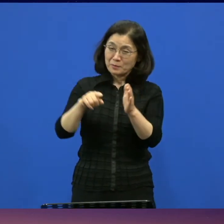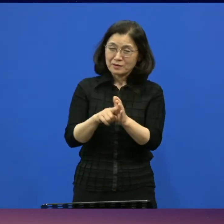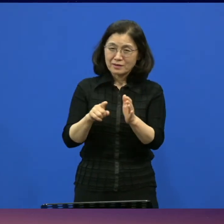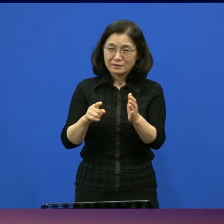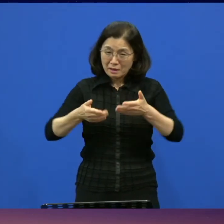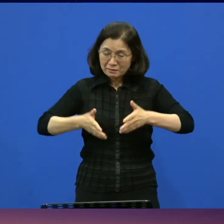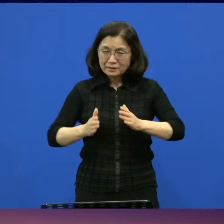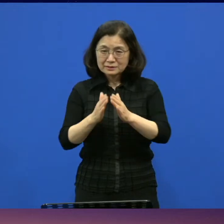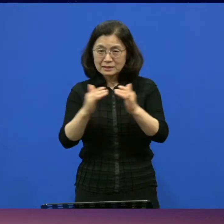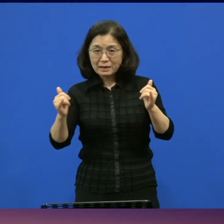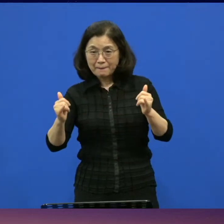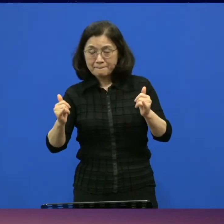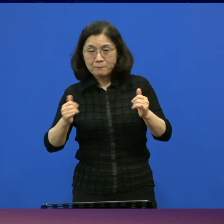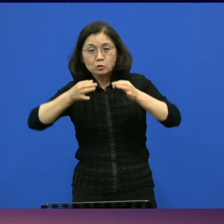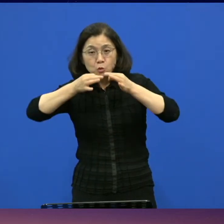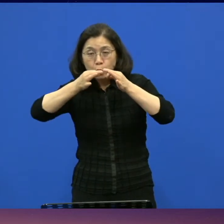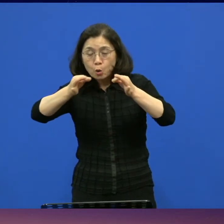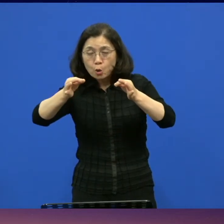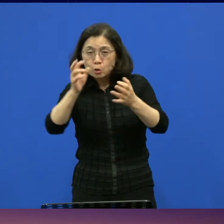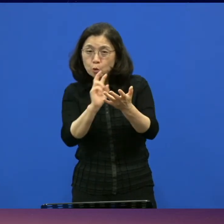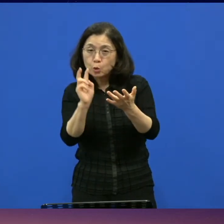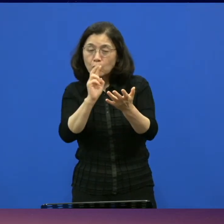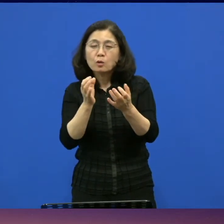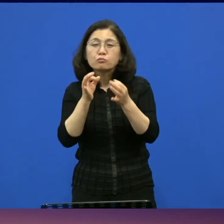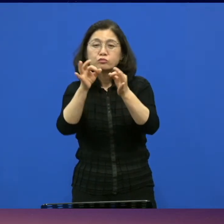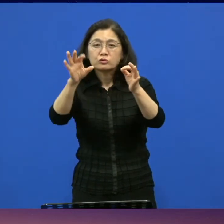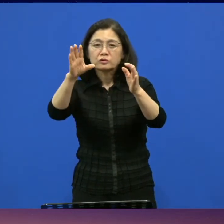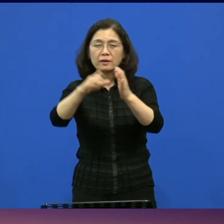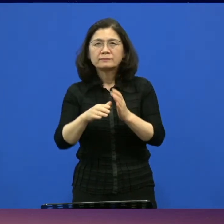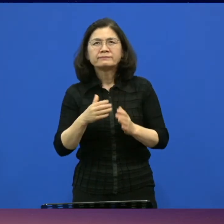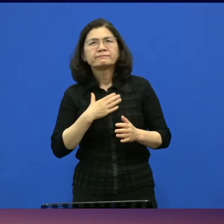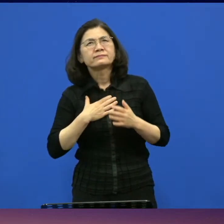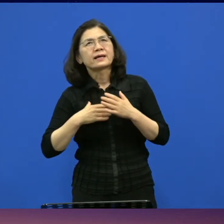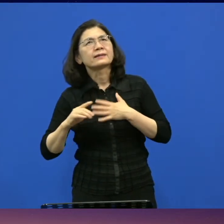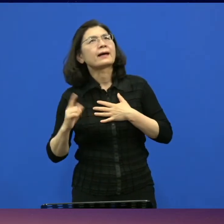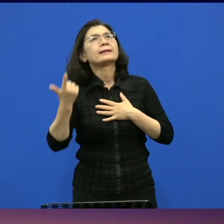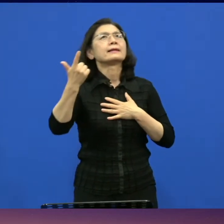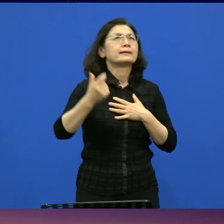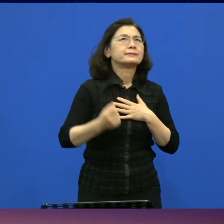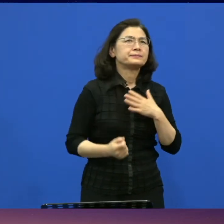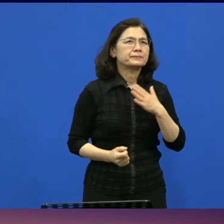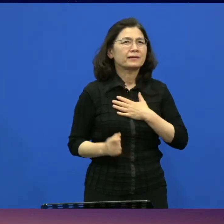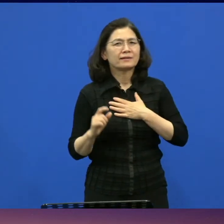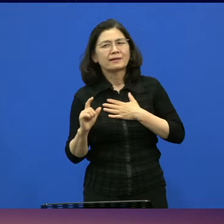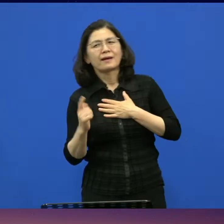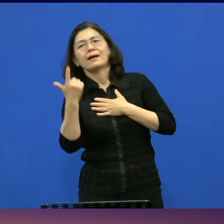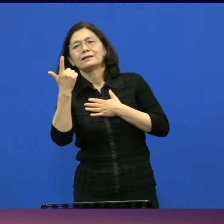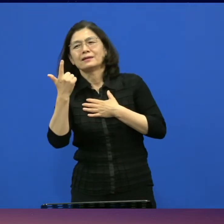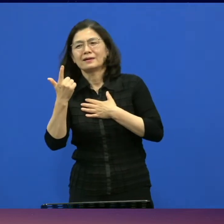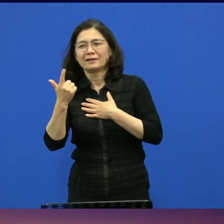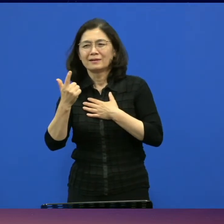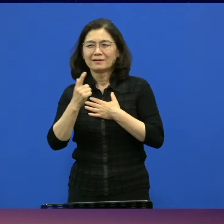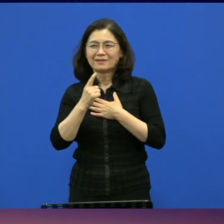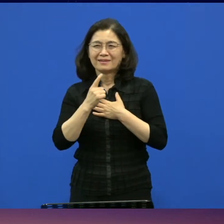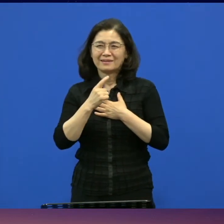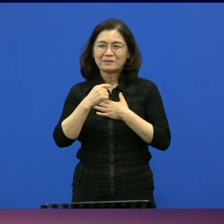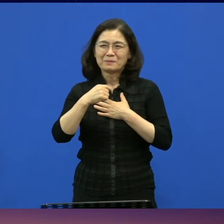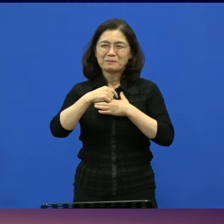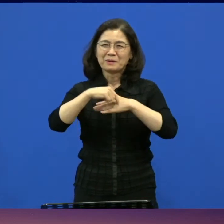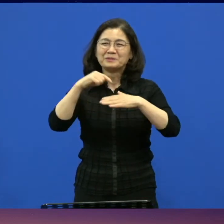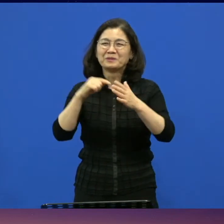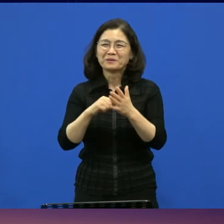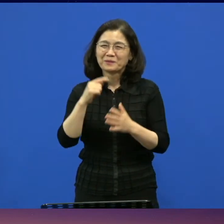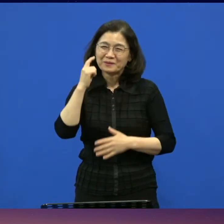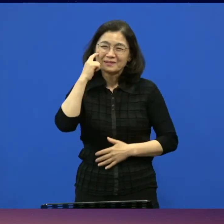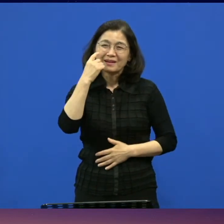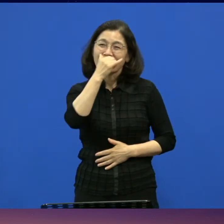부정해요. 이게 골짜기예요. 골짜기. 마음이 닫혀 있는 거죠. 마음이 완전히 닫혀 있어요. 이